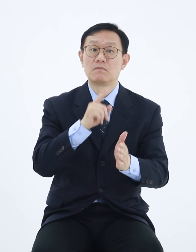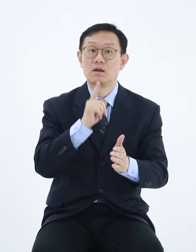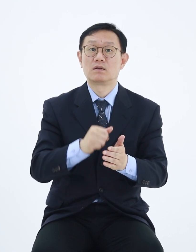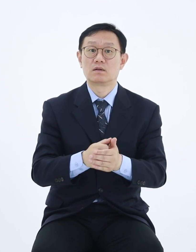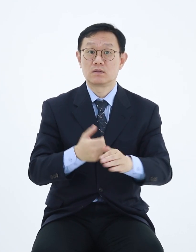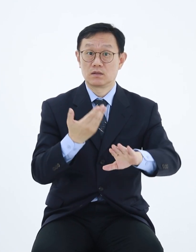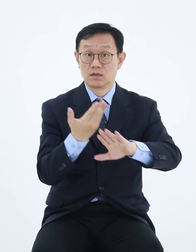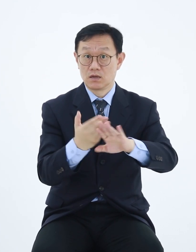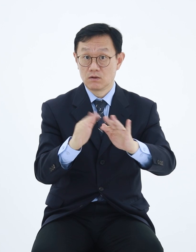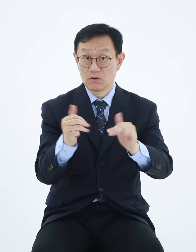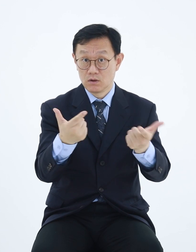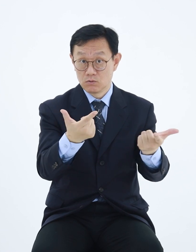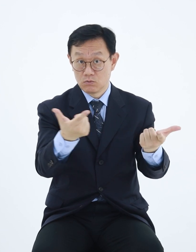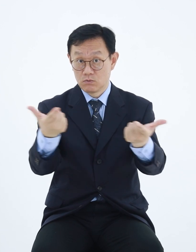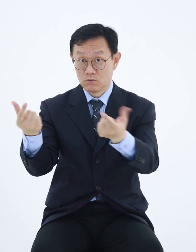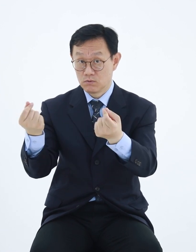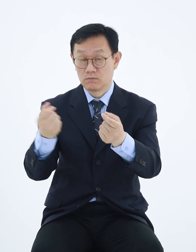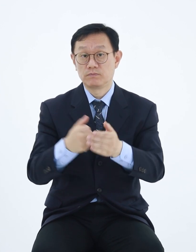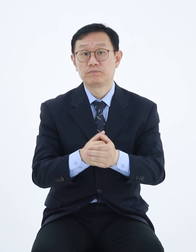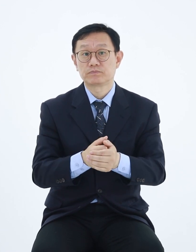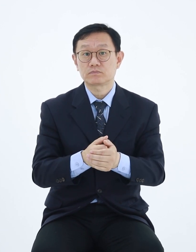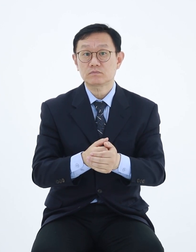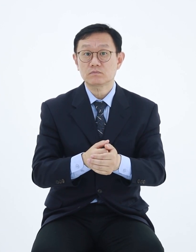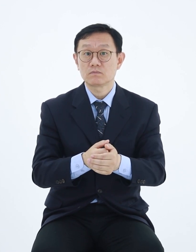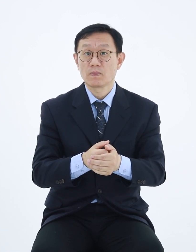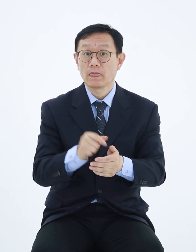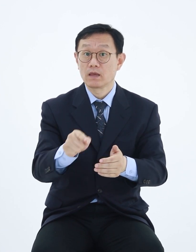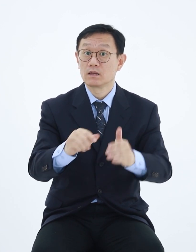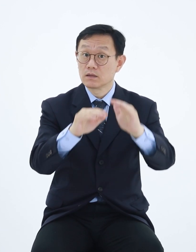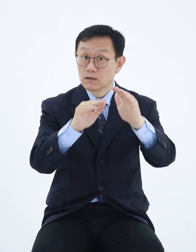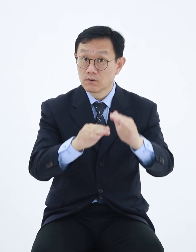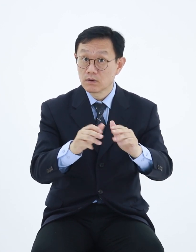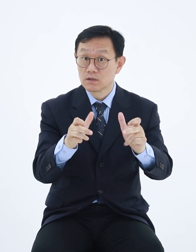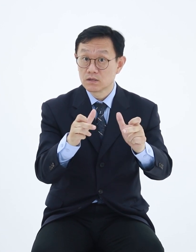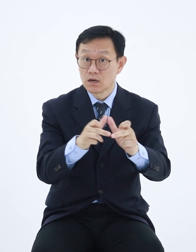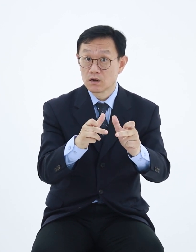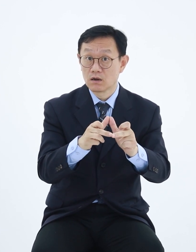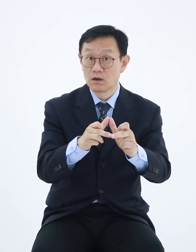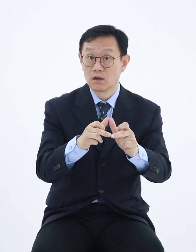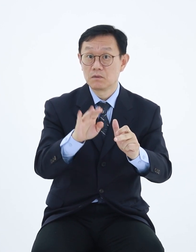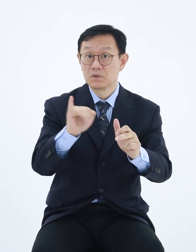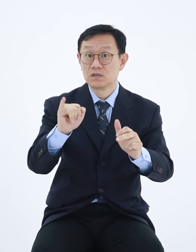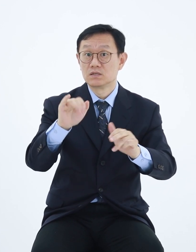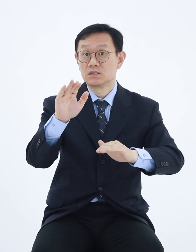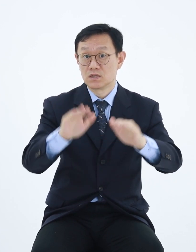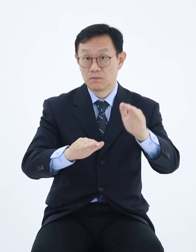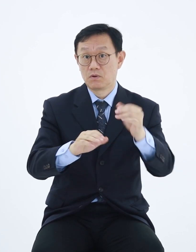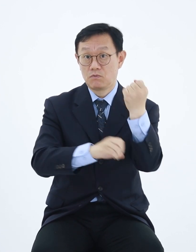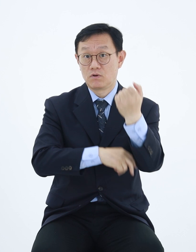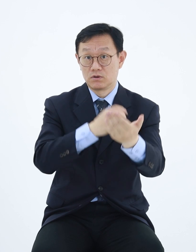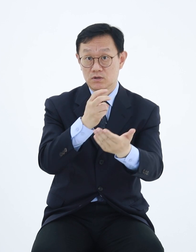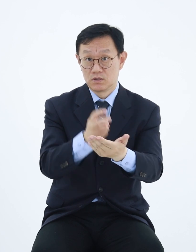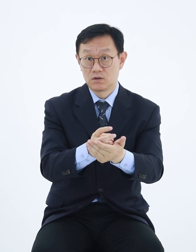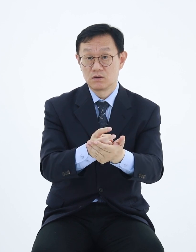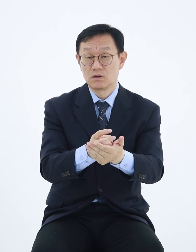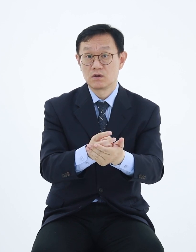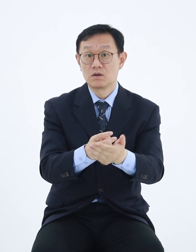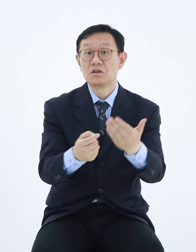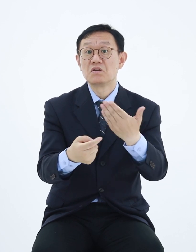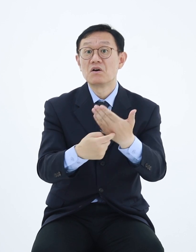사람과 동등하게. 본 문구는 장애인이 비차별의 원칙 아래 형식적 평등이 아닌 실질적인 평등을